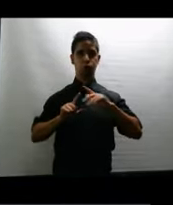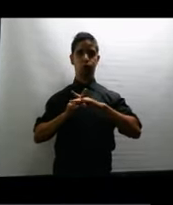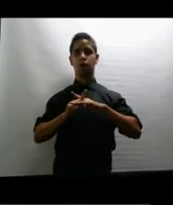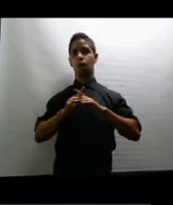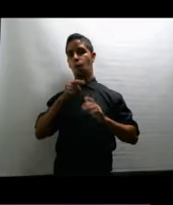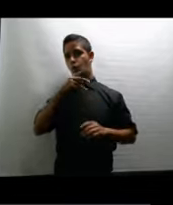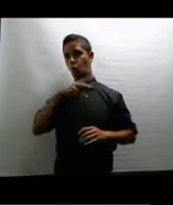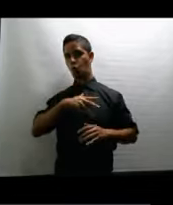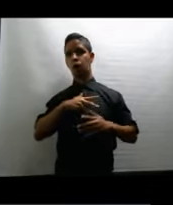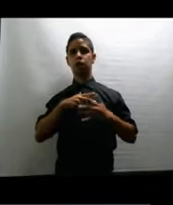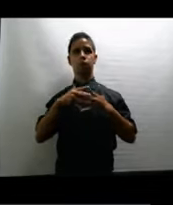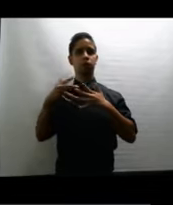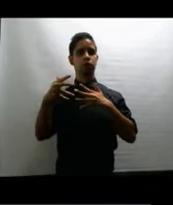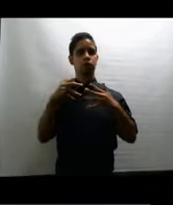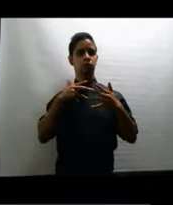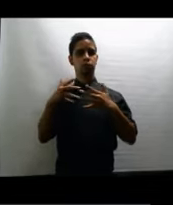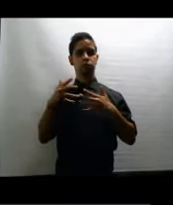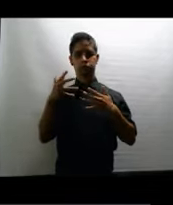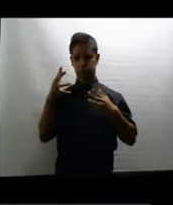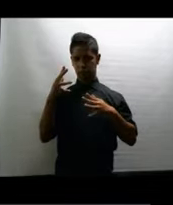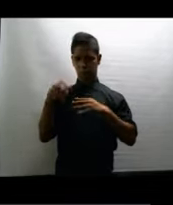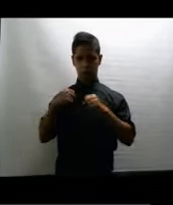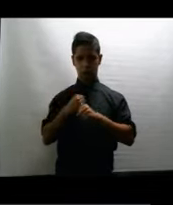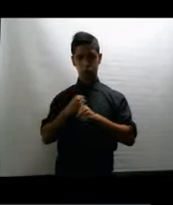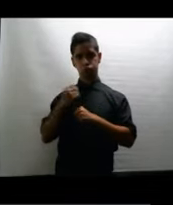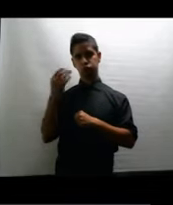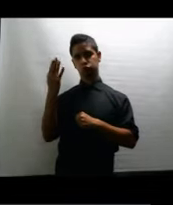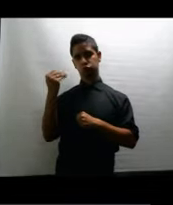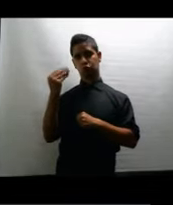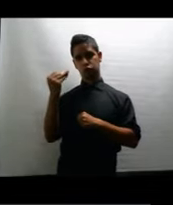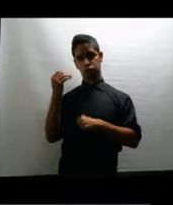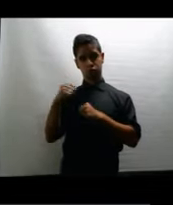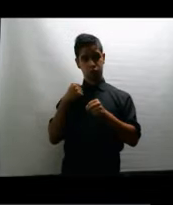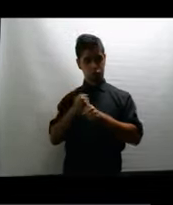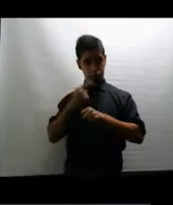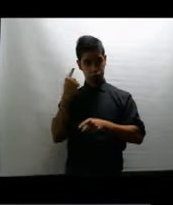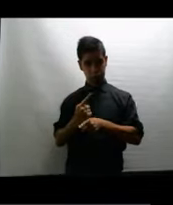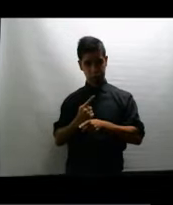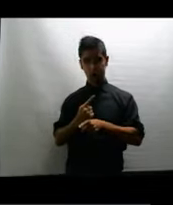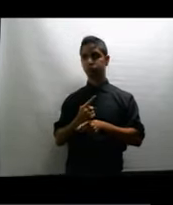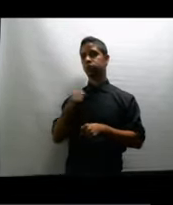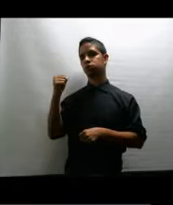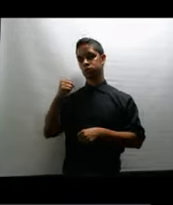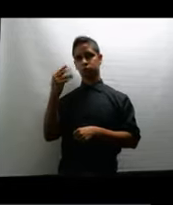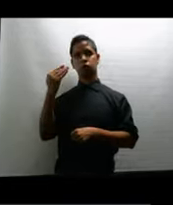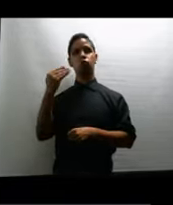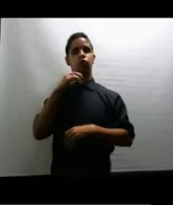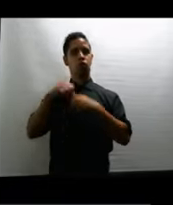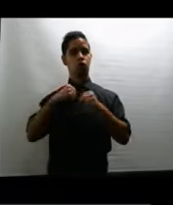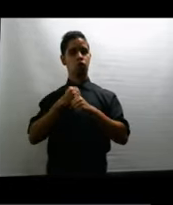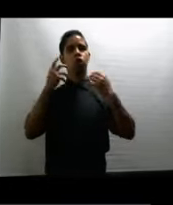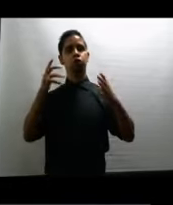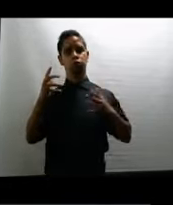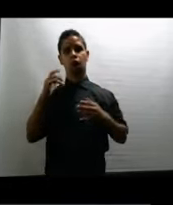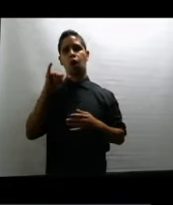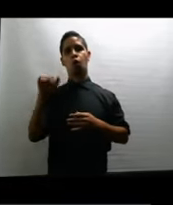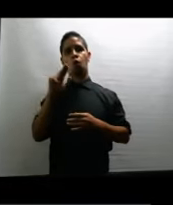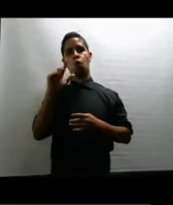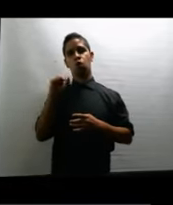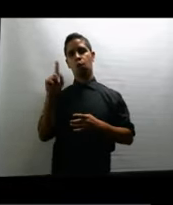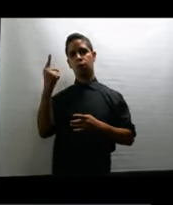Invisible. Escucho que son ya, ¿cuántos años? 14 años. Mujer Invisible cumple 14 años en julio